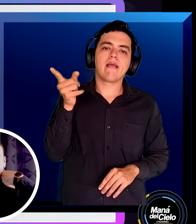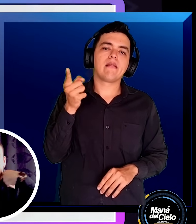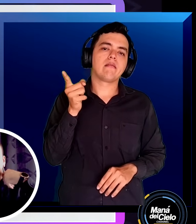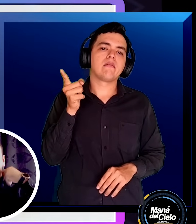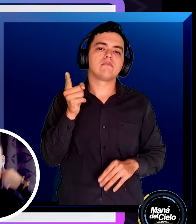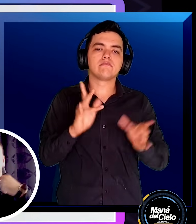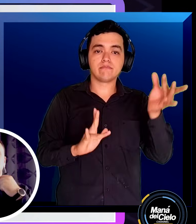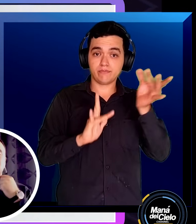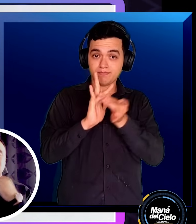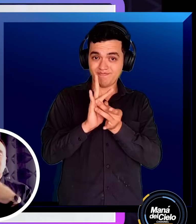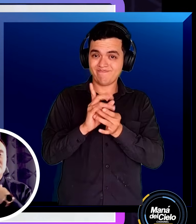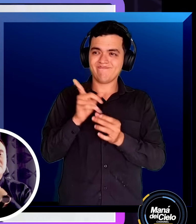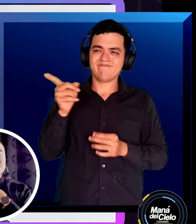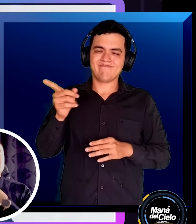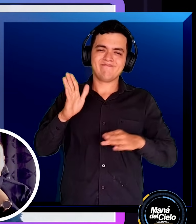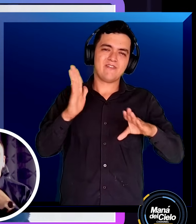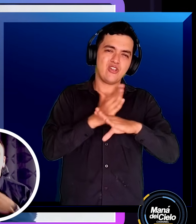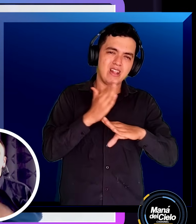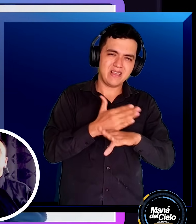Alabanzas al Señor.